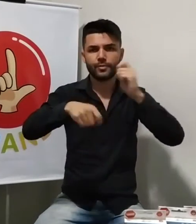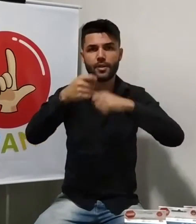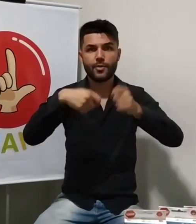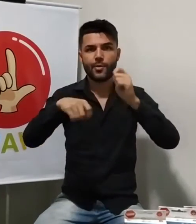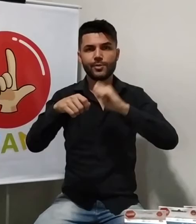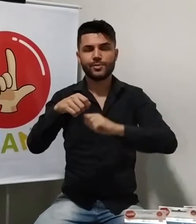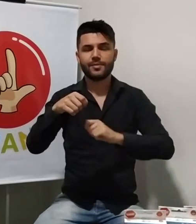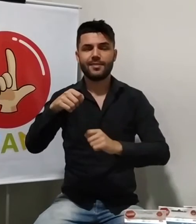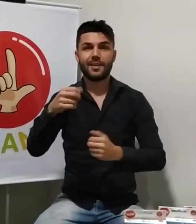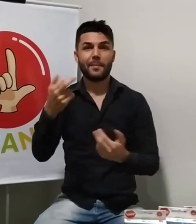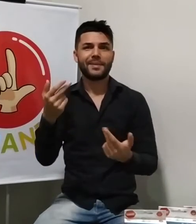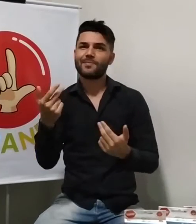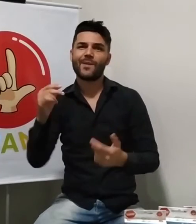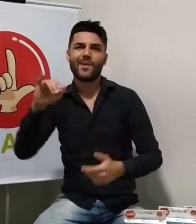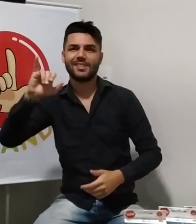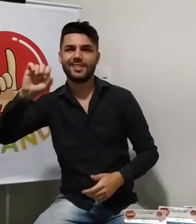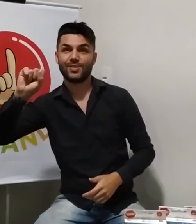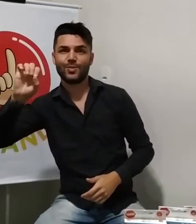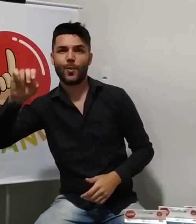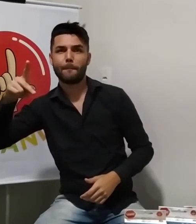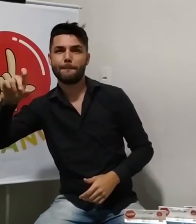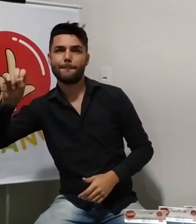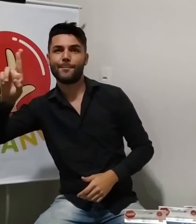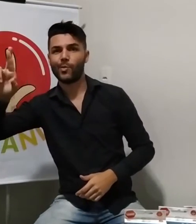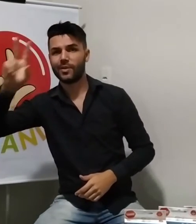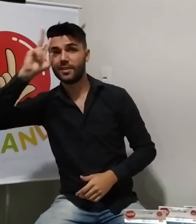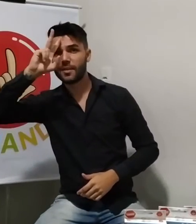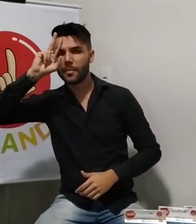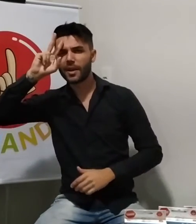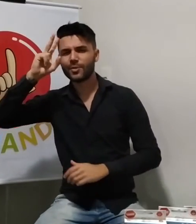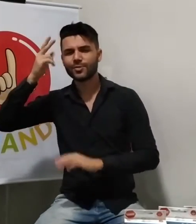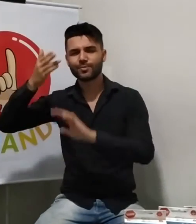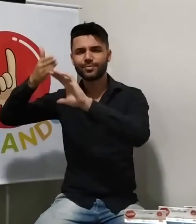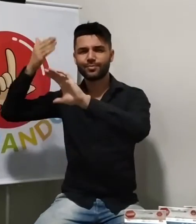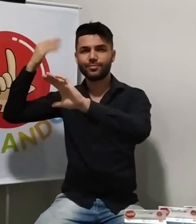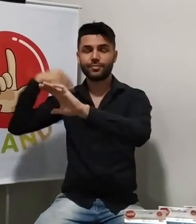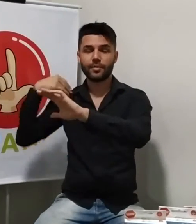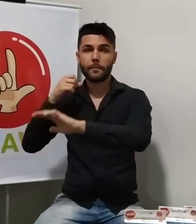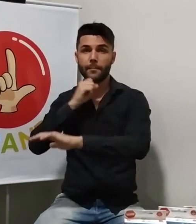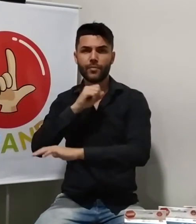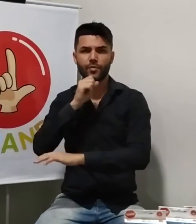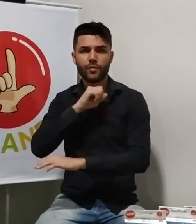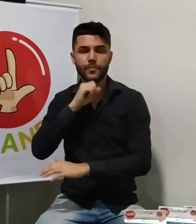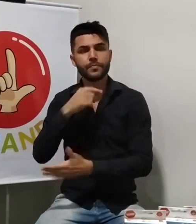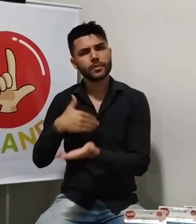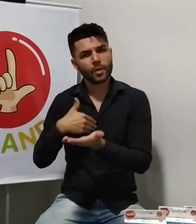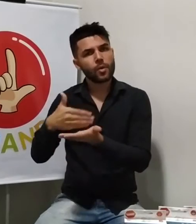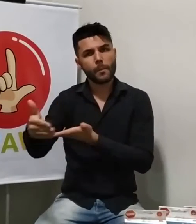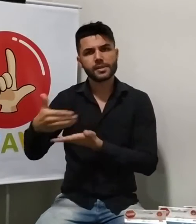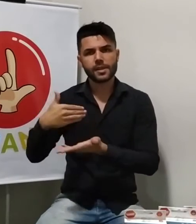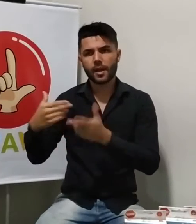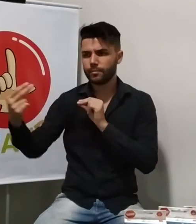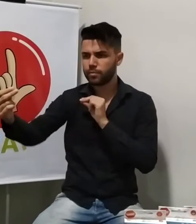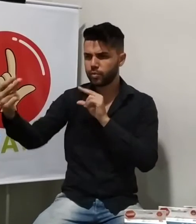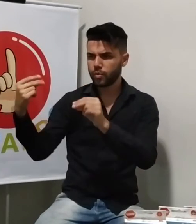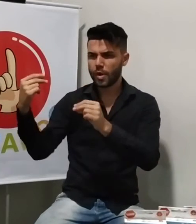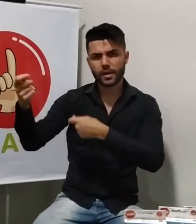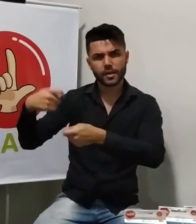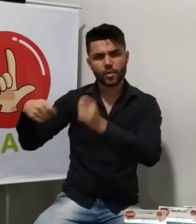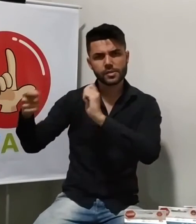fazendo isso aqui, tá ganhando dinheiro. Você ligava pra um cara nos Estados Unidos e falou, quer trazer seus joguinhos também. Ia lá na TIM, na Claro e falou, aqui, eu tenho jogo também. A gente